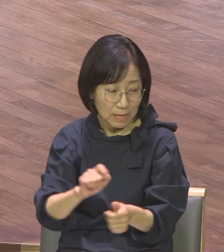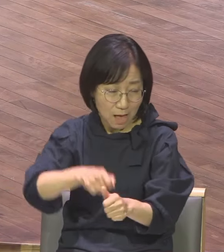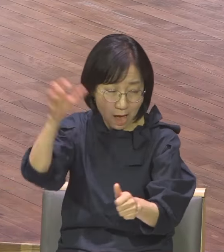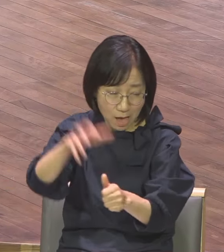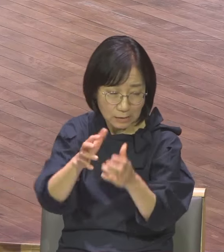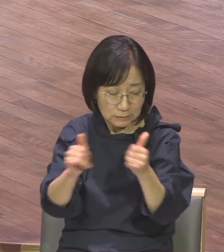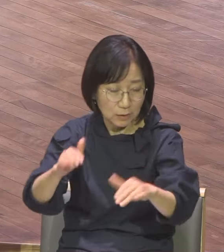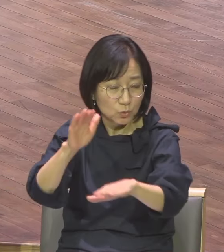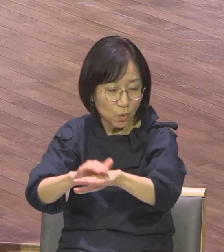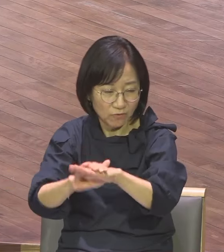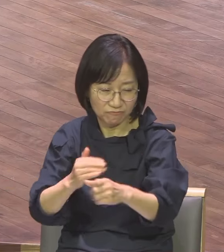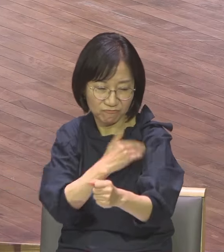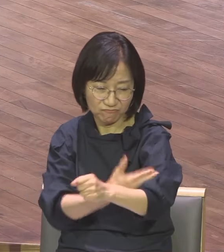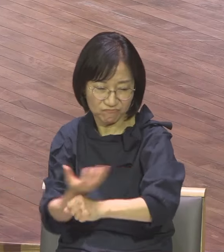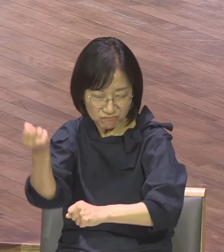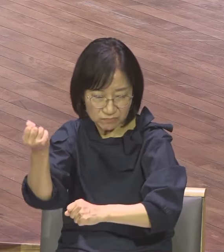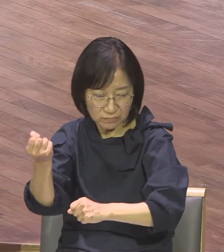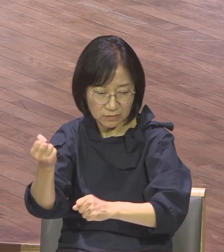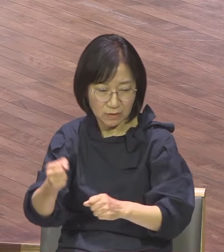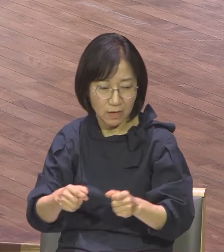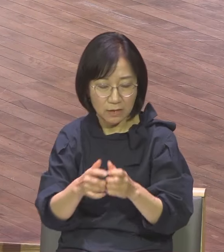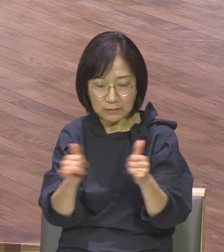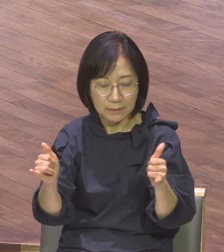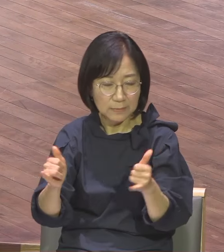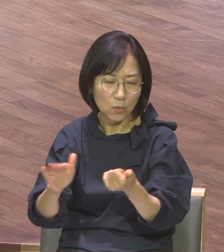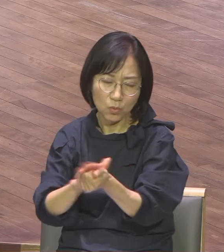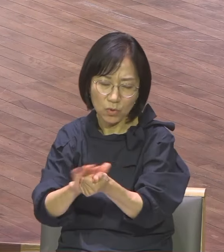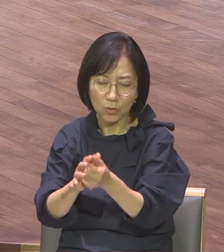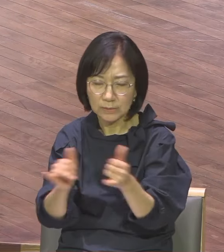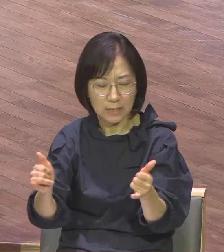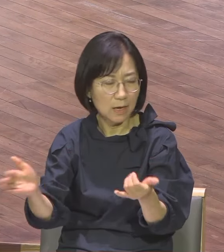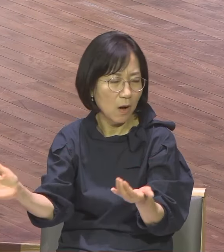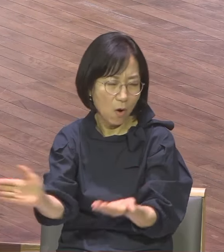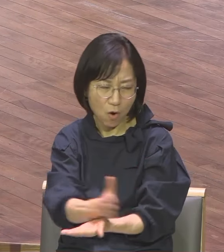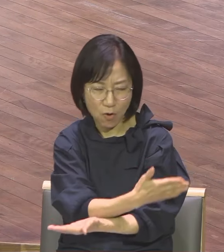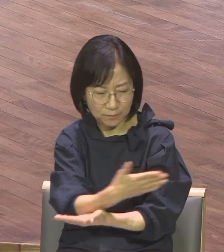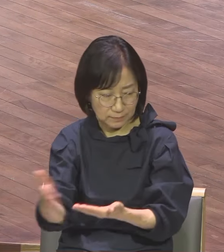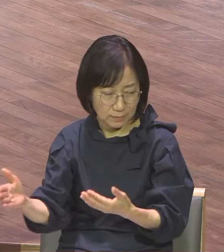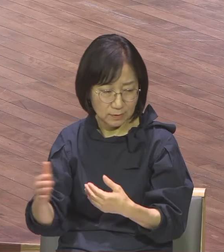자들의 손에는 권세가 있으나 그들에게는 위로자가 없도다.